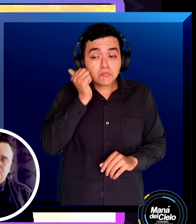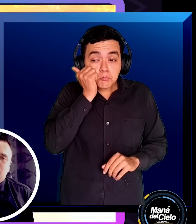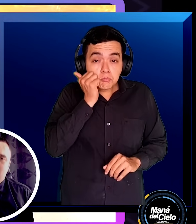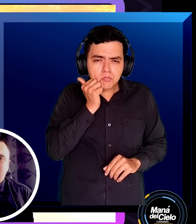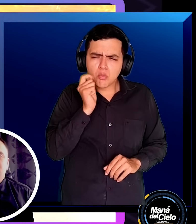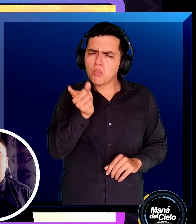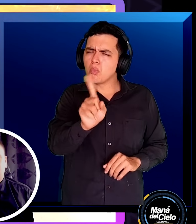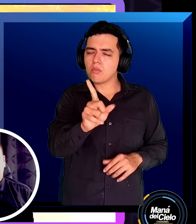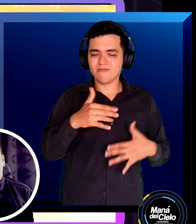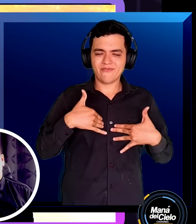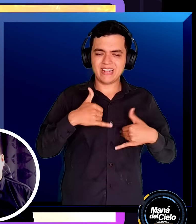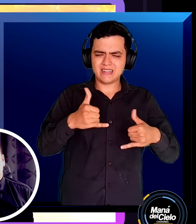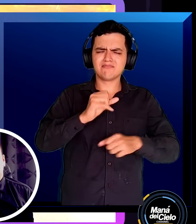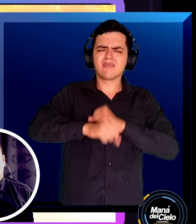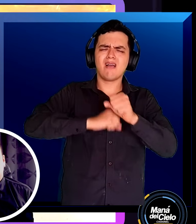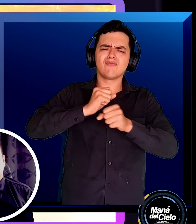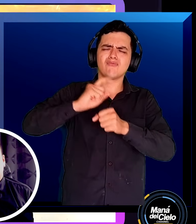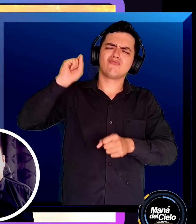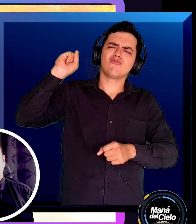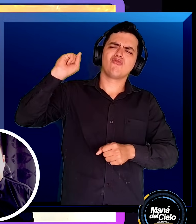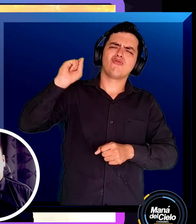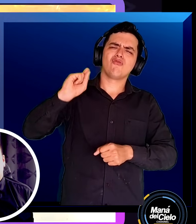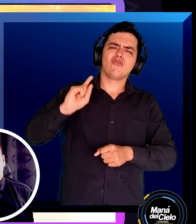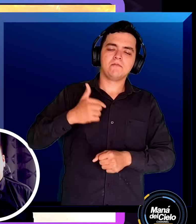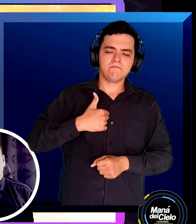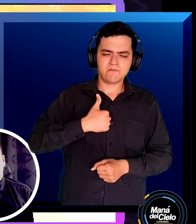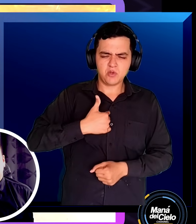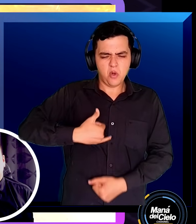yo no pongo nada.